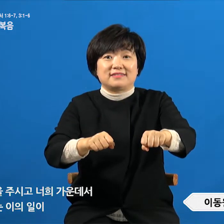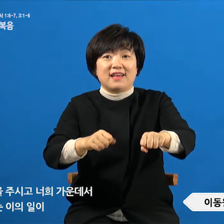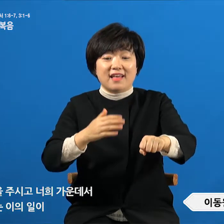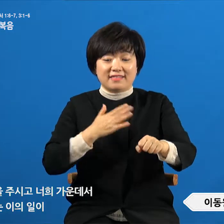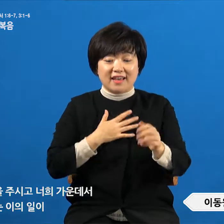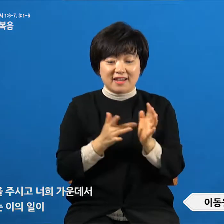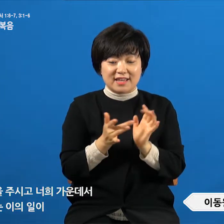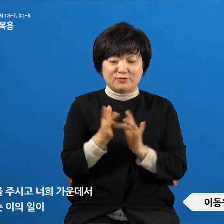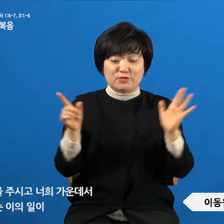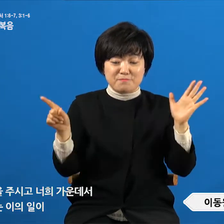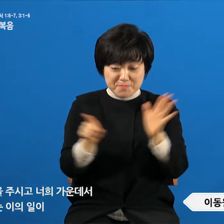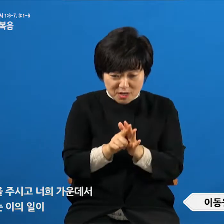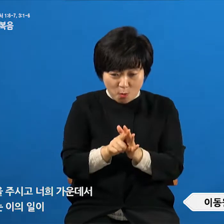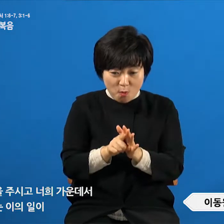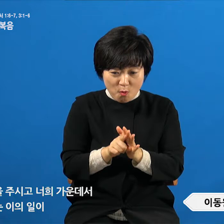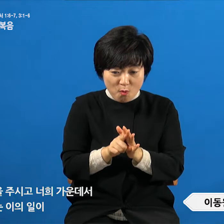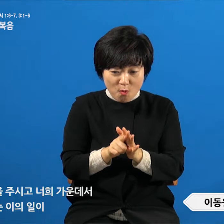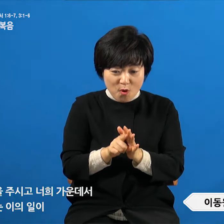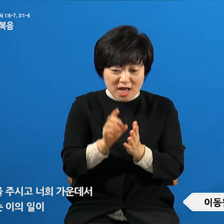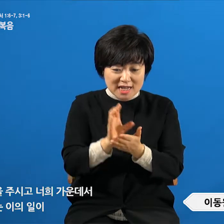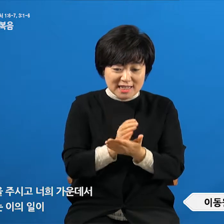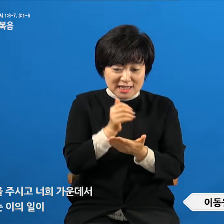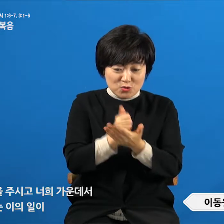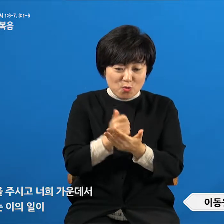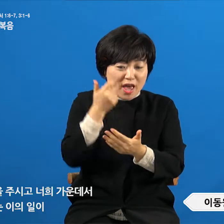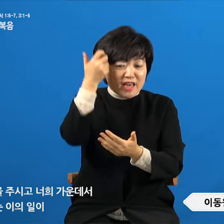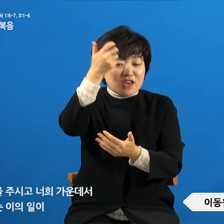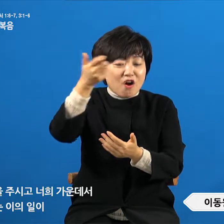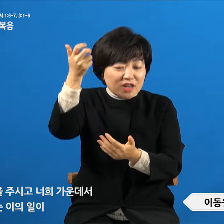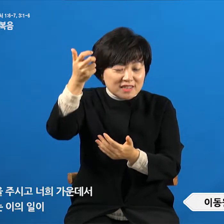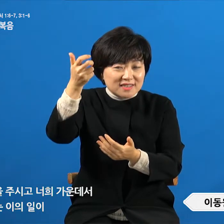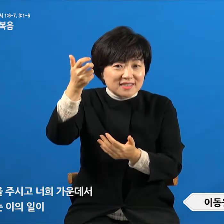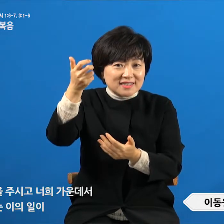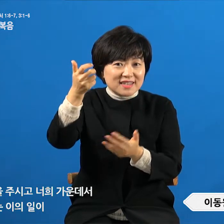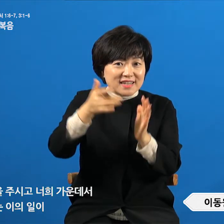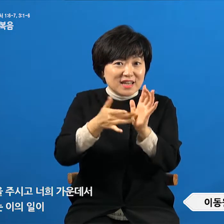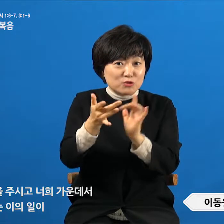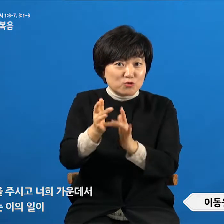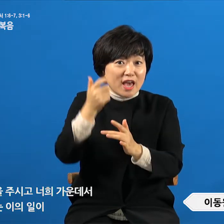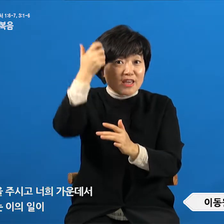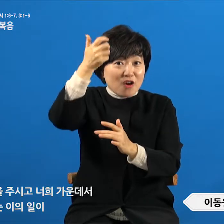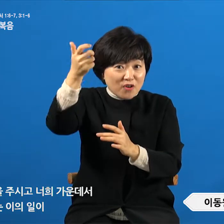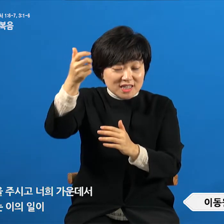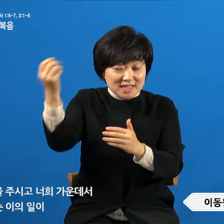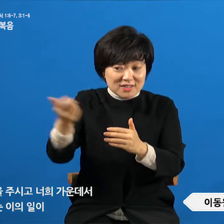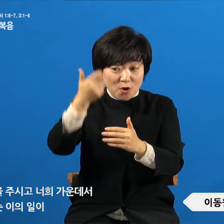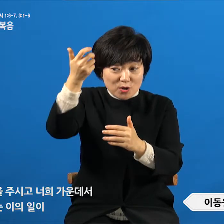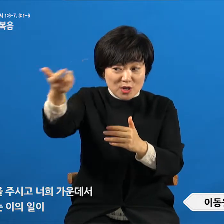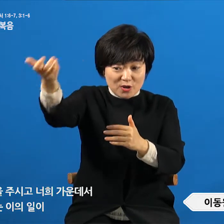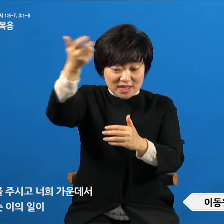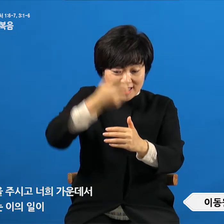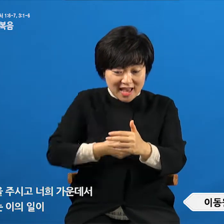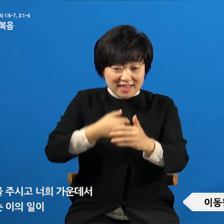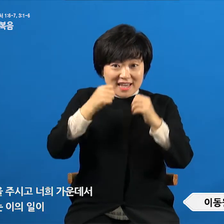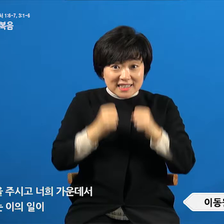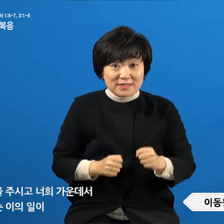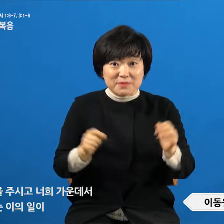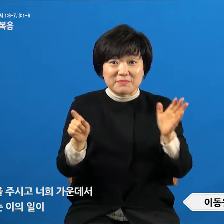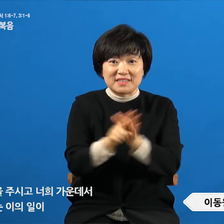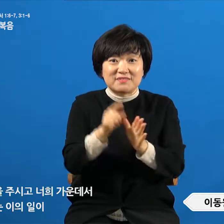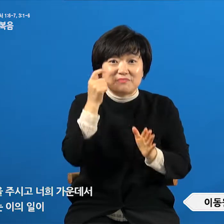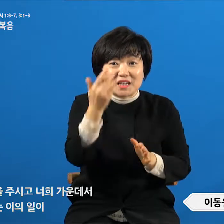여러분, 내가 예수 그리스도를 영접한 순간 그리스도의 영이신 예수님의 영이신 성령이 내 안에 거하시는 것을